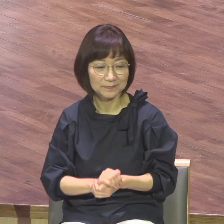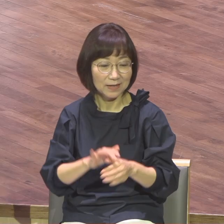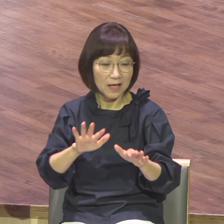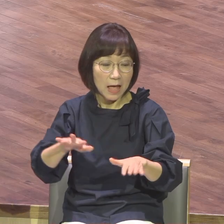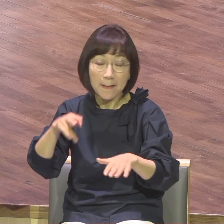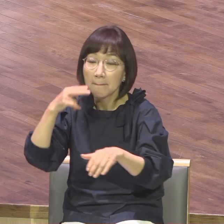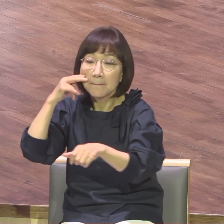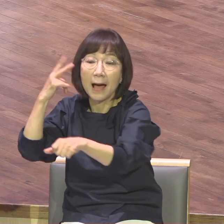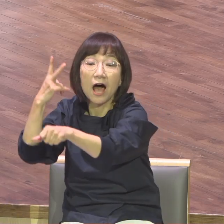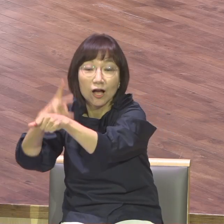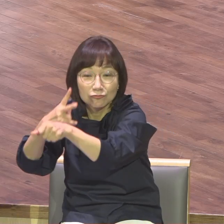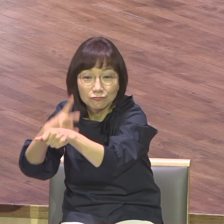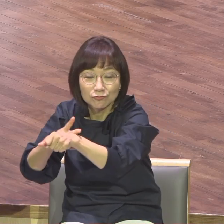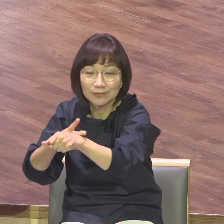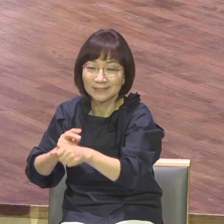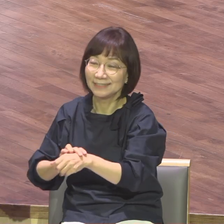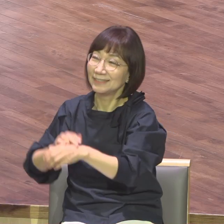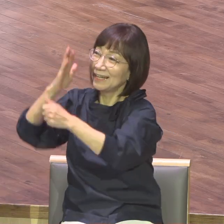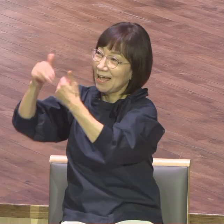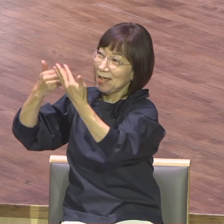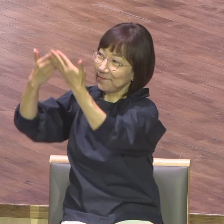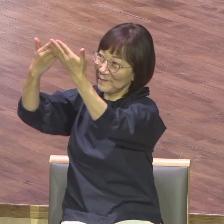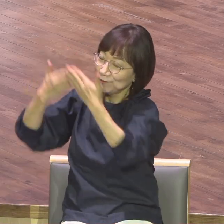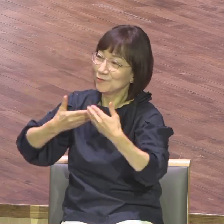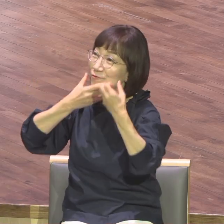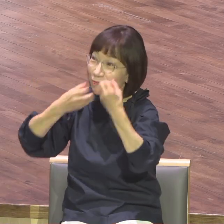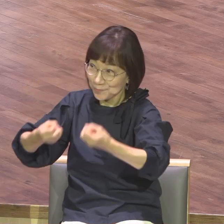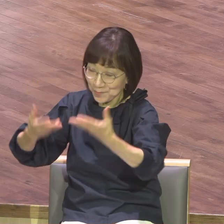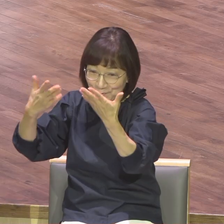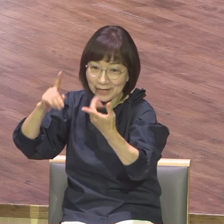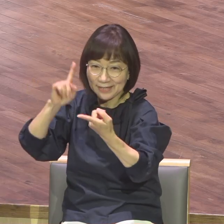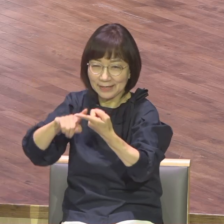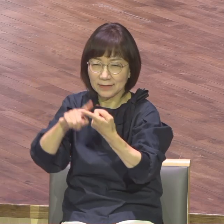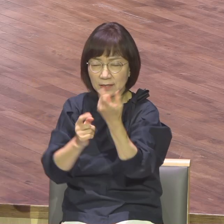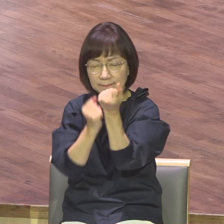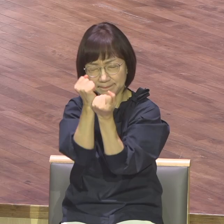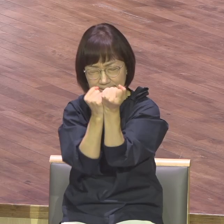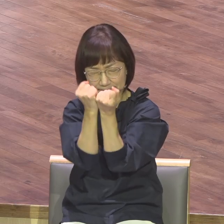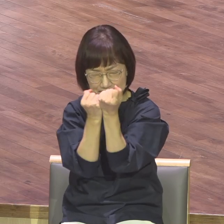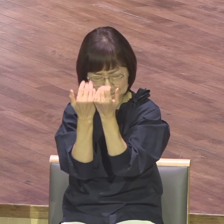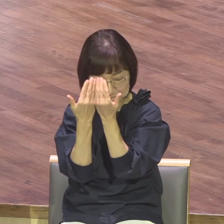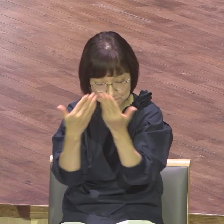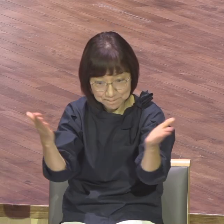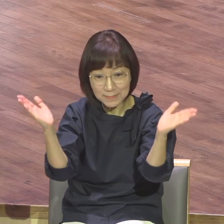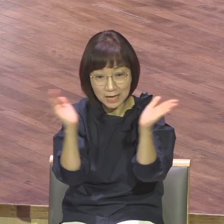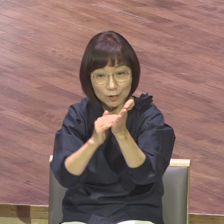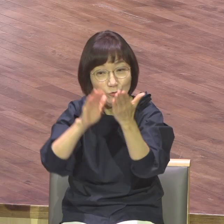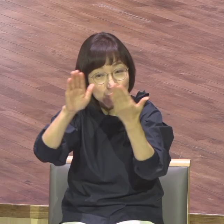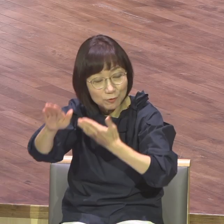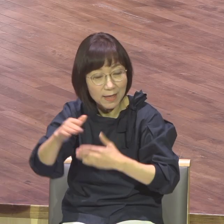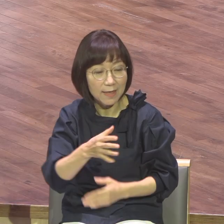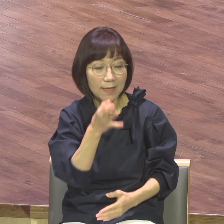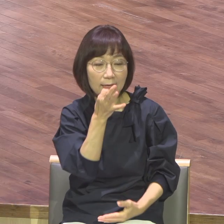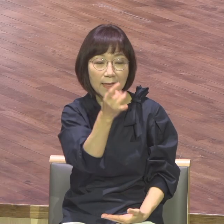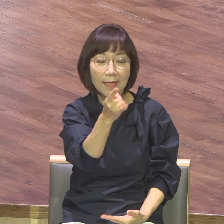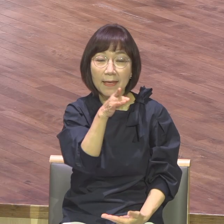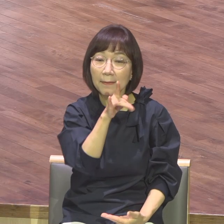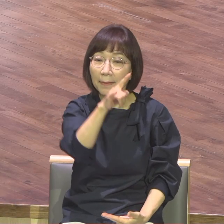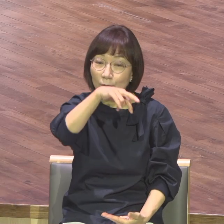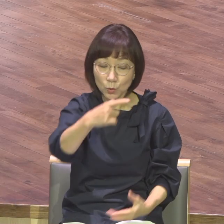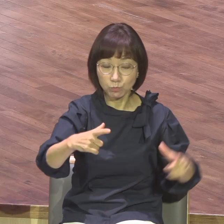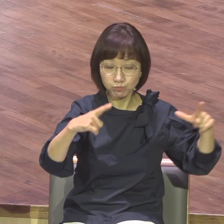하나님께서 우리에게 주신 헤븐의 브레싱에 대해서 설명한 이후에 에베소 교회와 그 성도들을